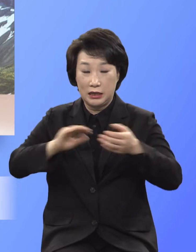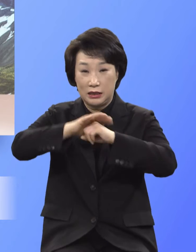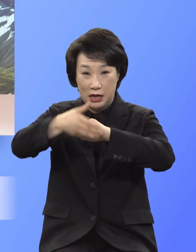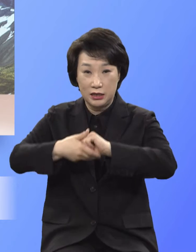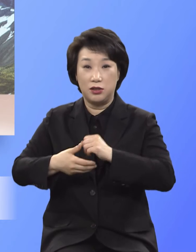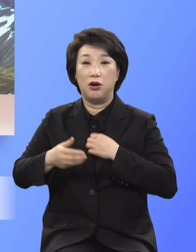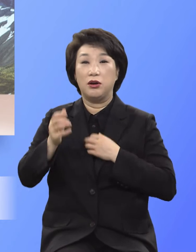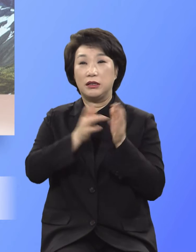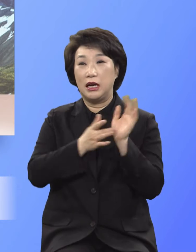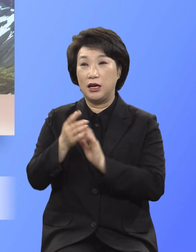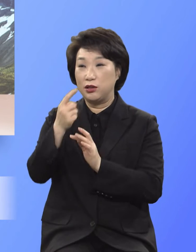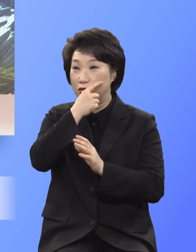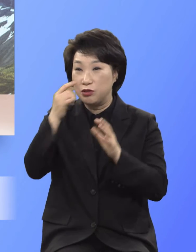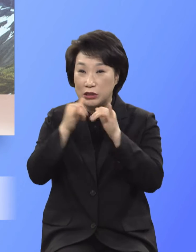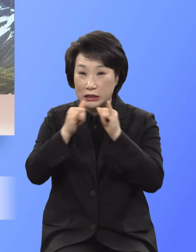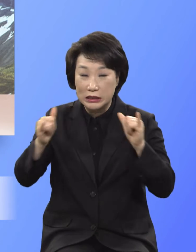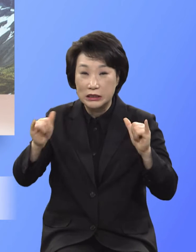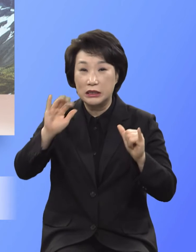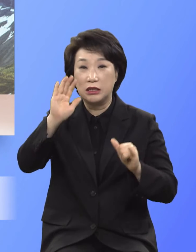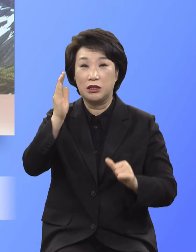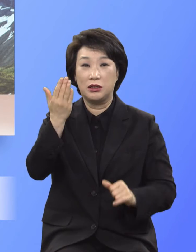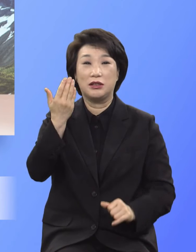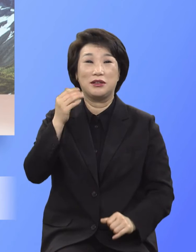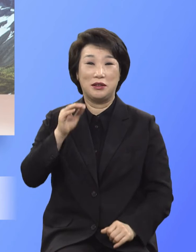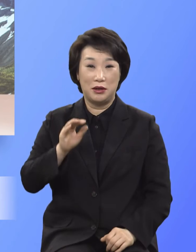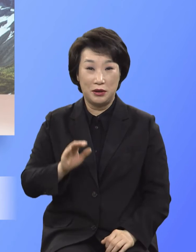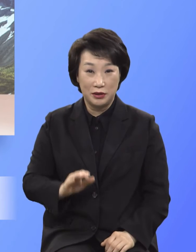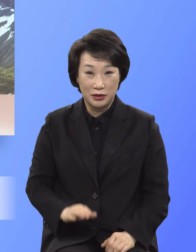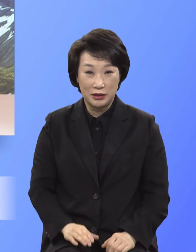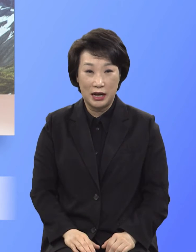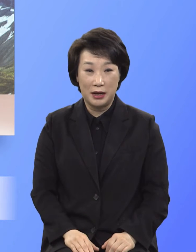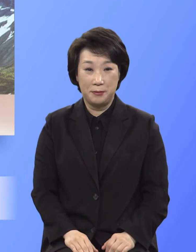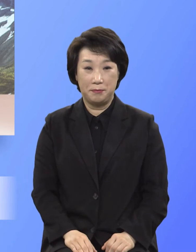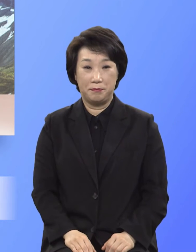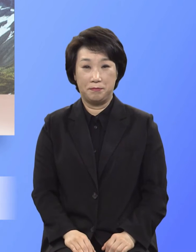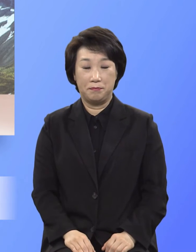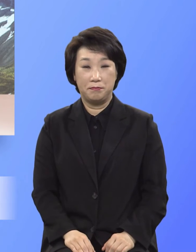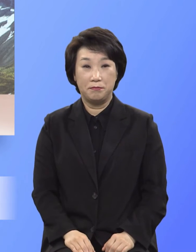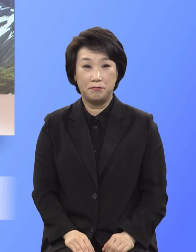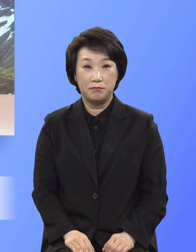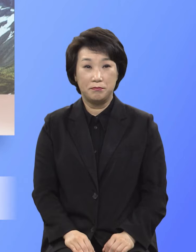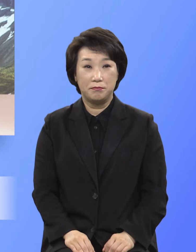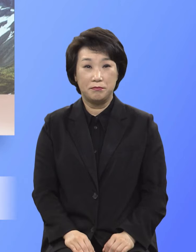사마리아와 땅끝까지 이르러 내 증인이 되리라